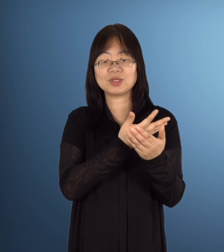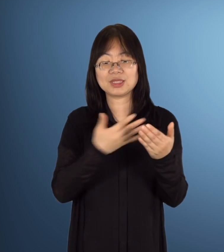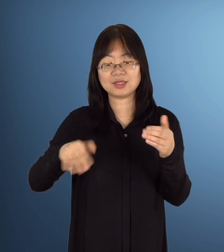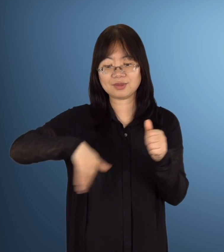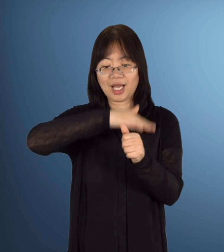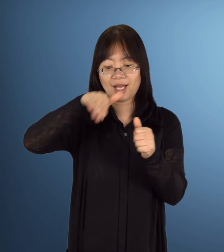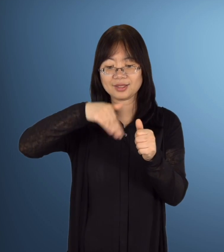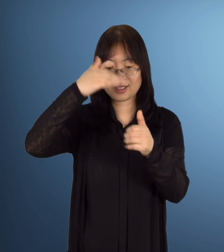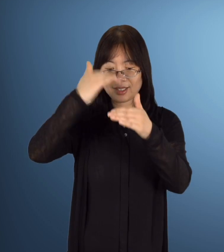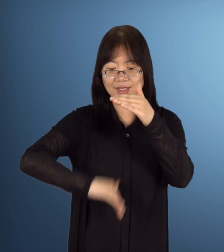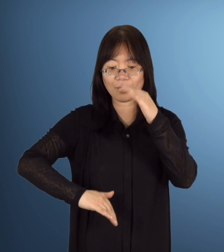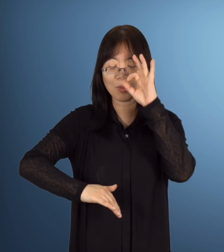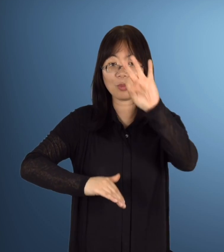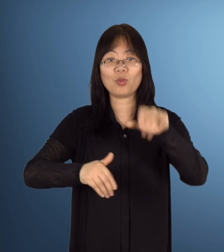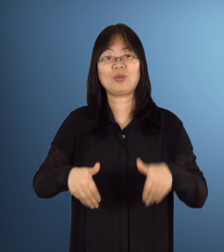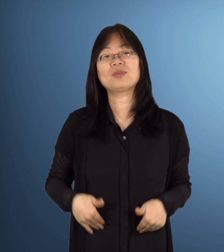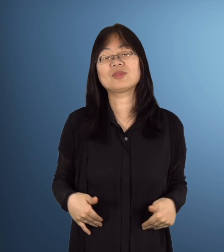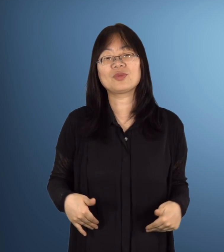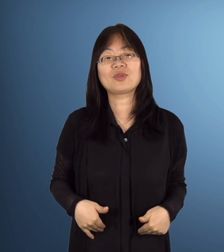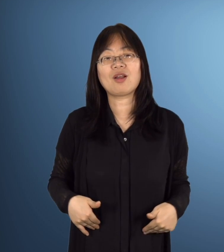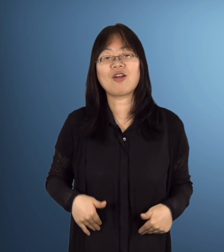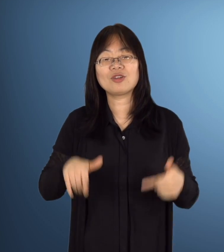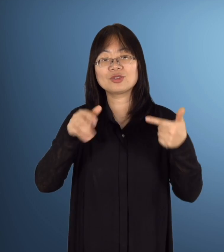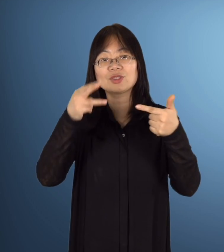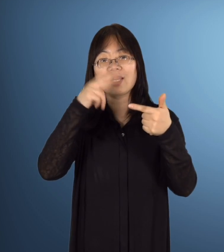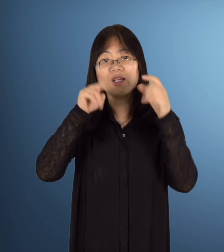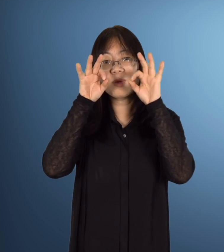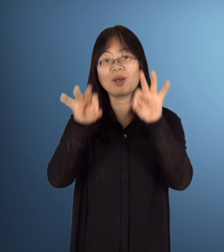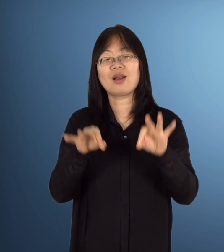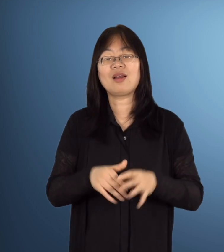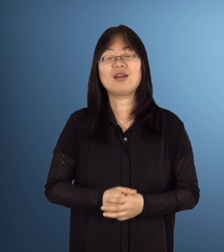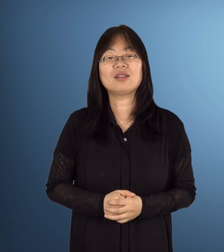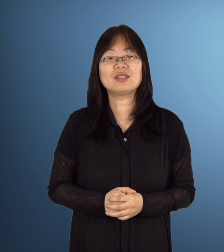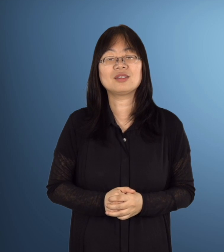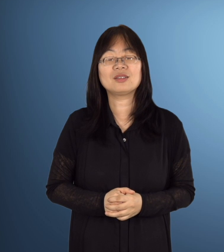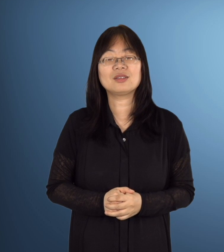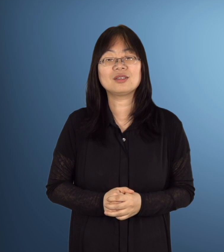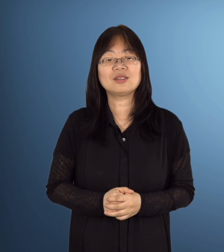문맥. 6절을 보세요. 6절. 본문.